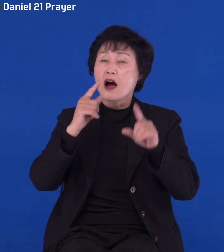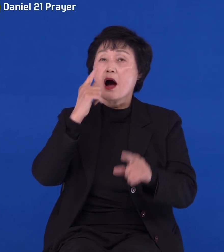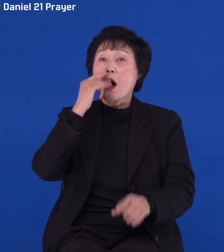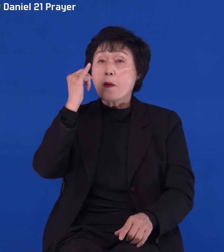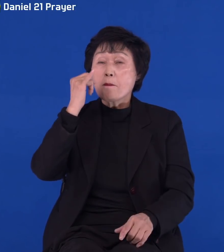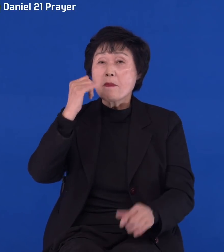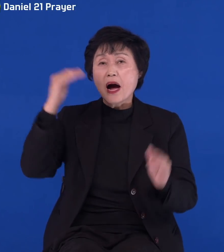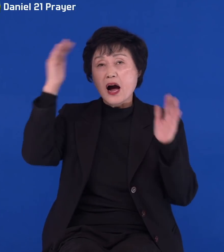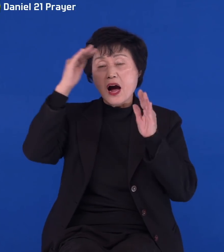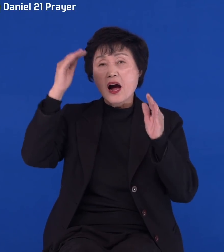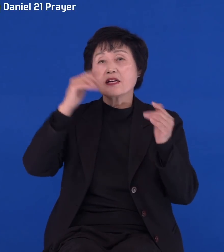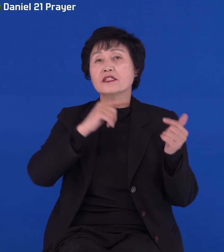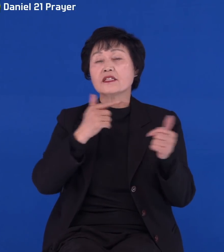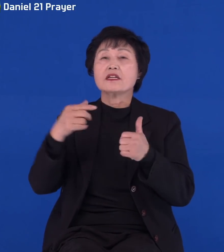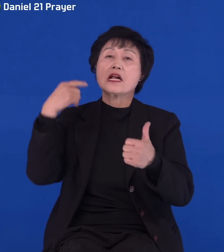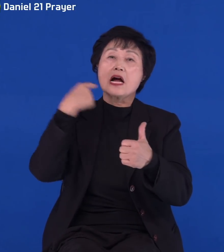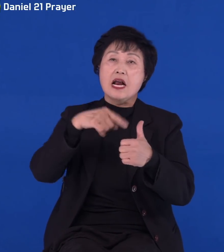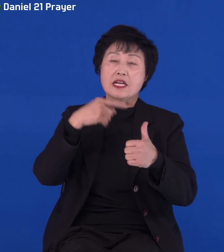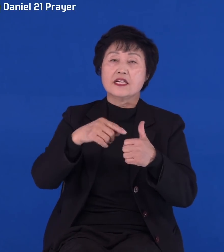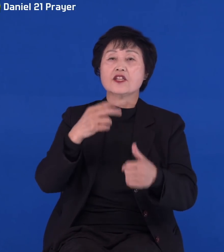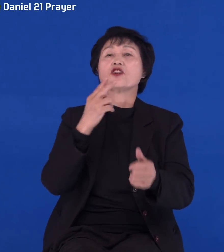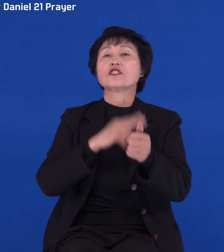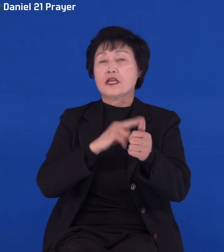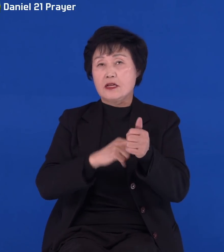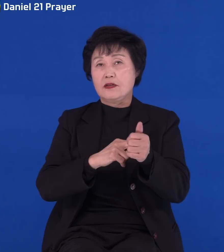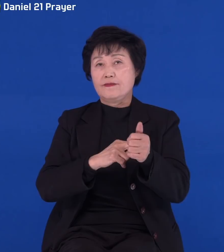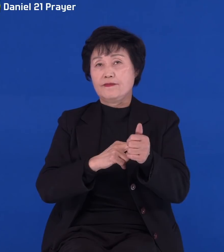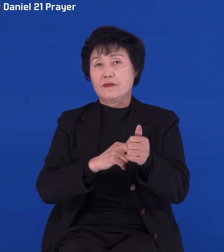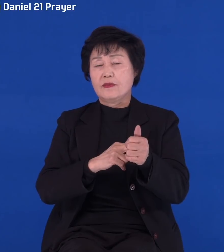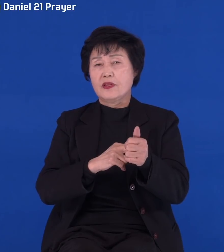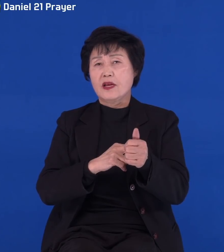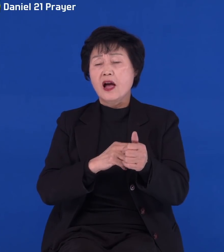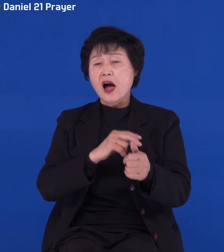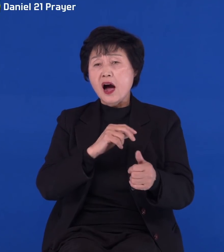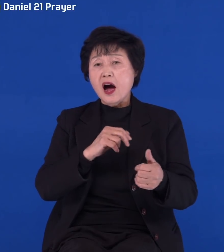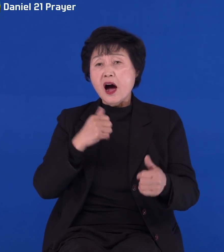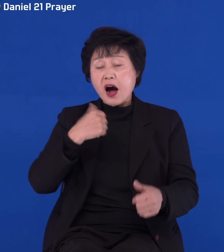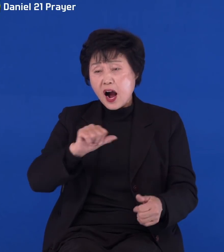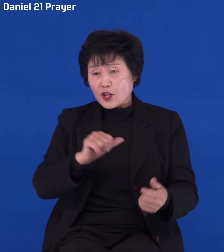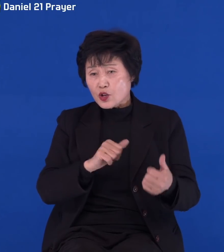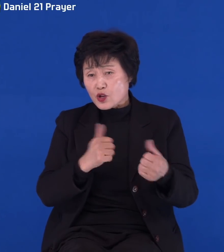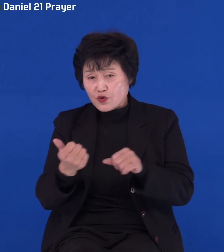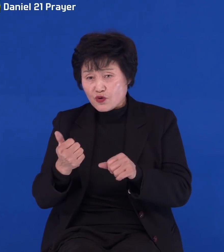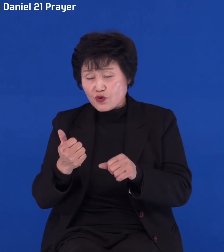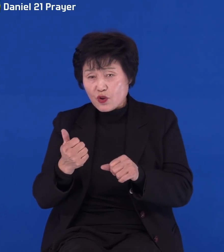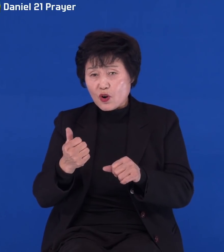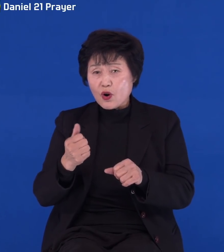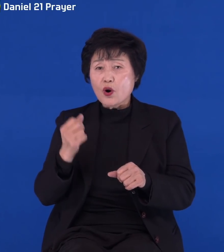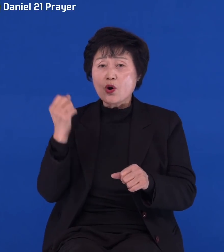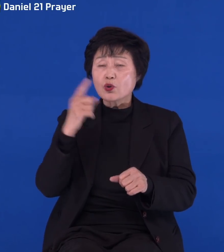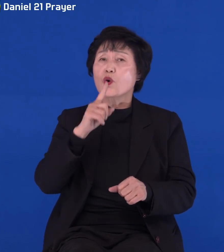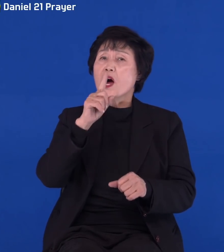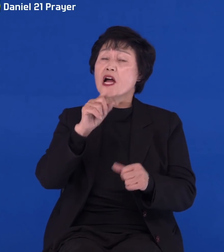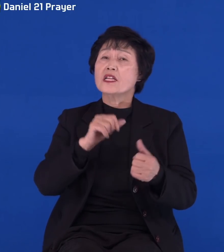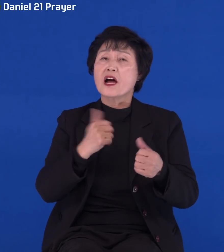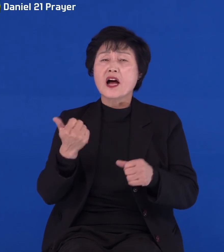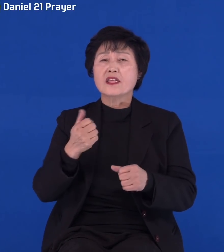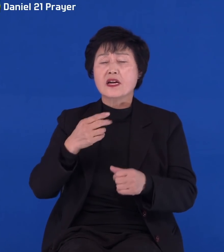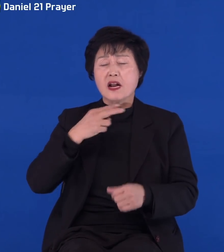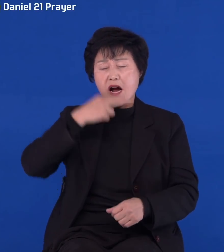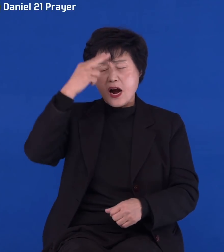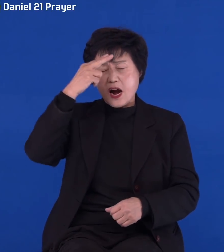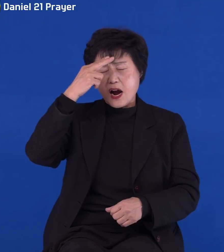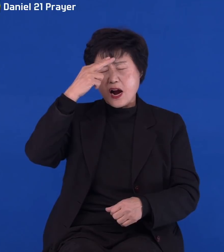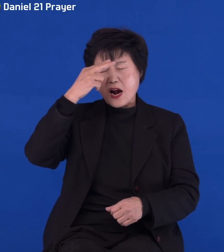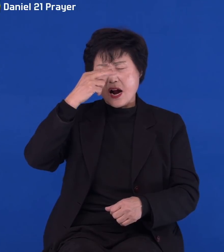창피해서 가고 싶지 않았겠죠. 예수를 믿었는데 과부가 되었고, 예수를 믿었는데 한 아들은 죽었고, 예수를 믿었는데 한 아들은 술 주정뱅이가